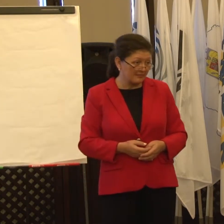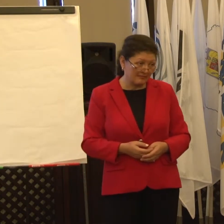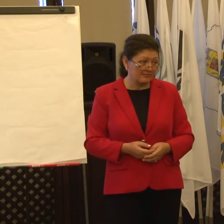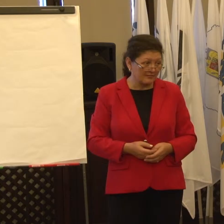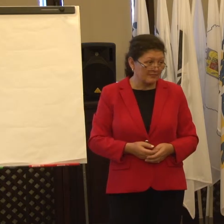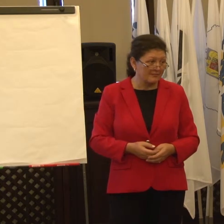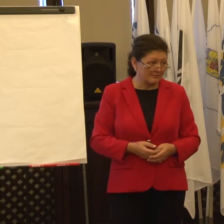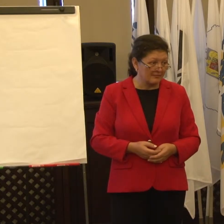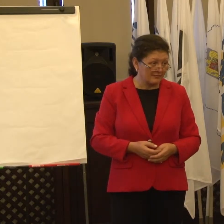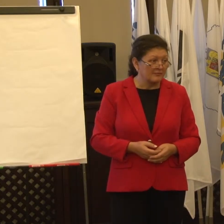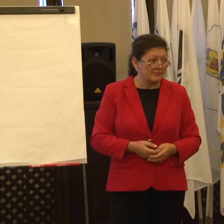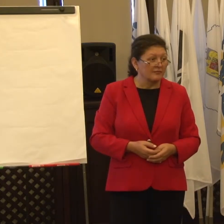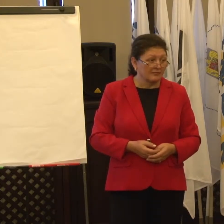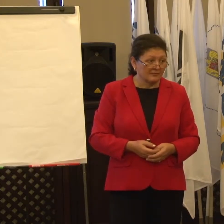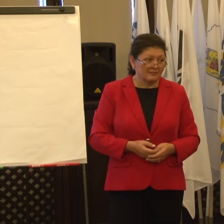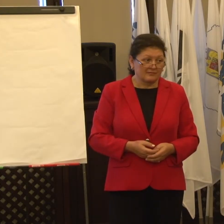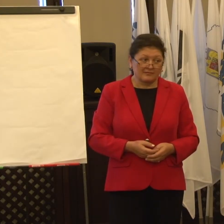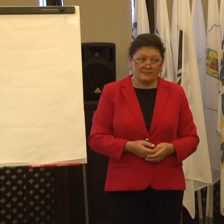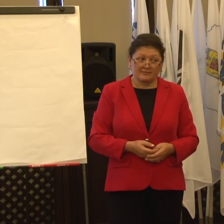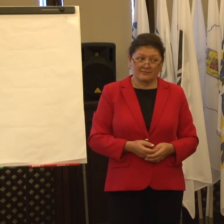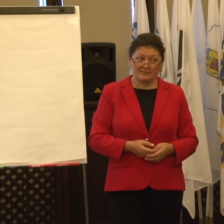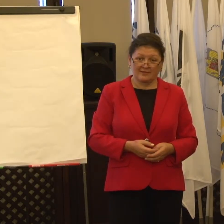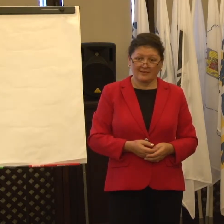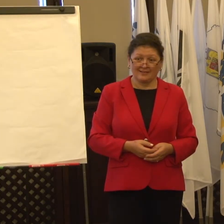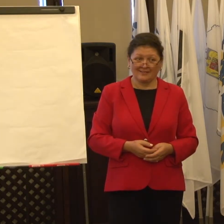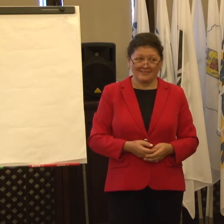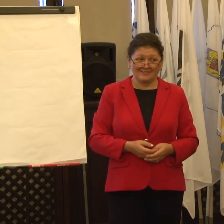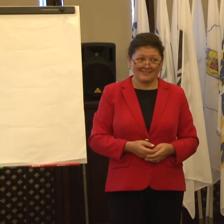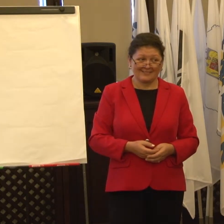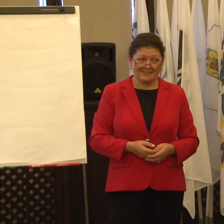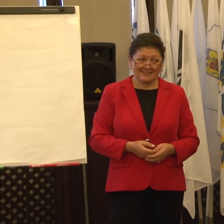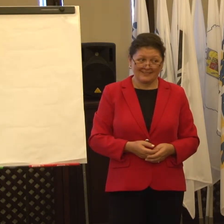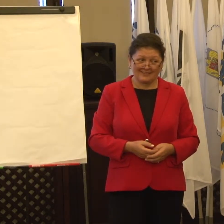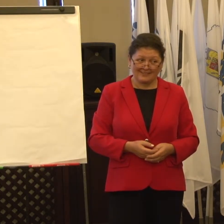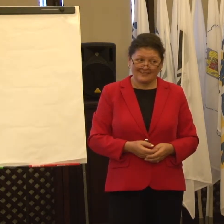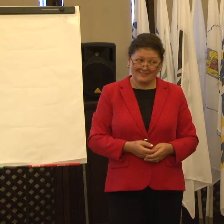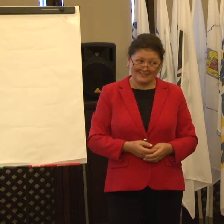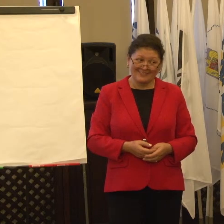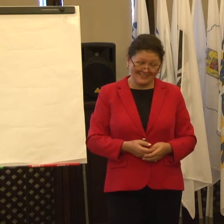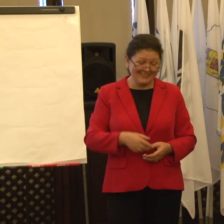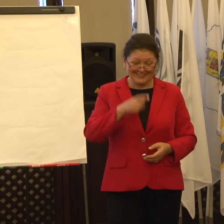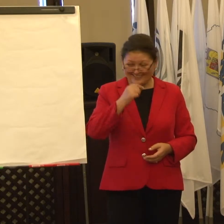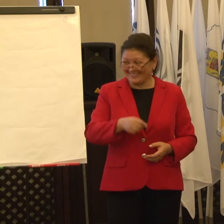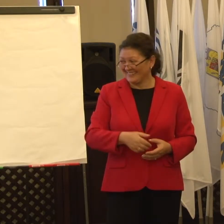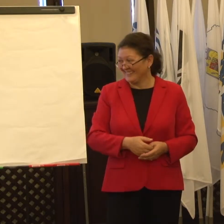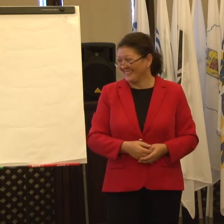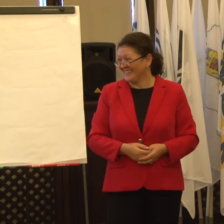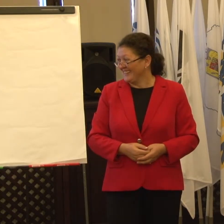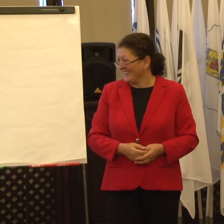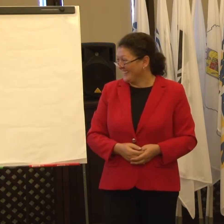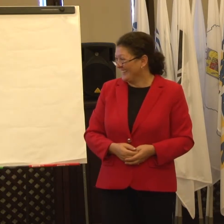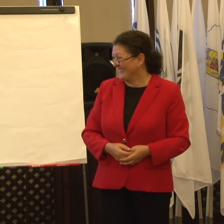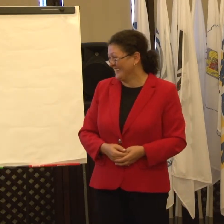urmează, nu? Copil care face față cu brio acestei activități din grădiniță și din